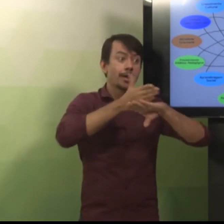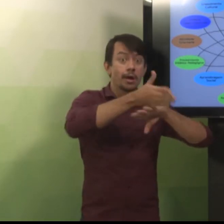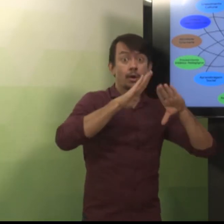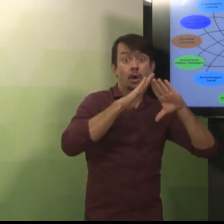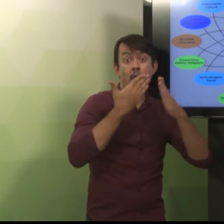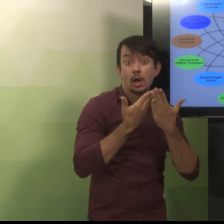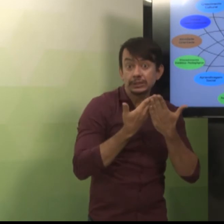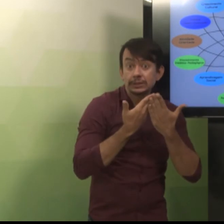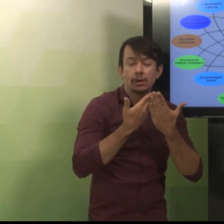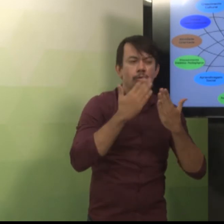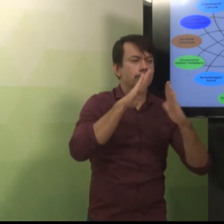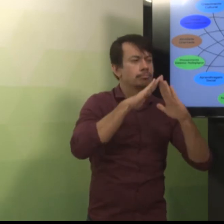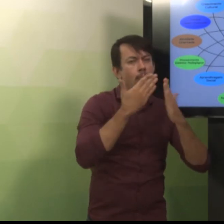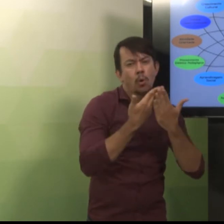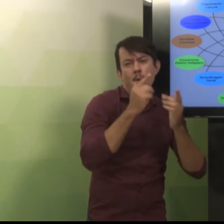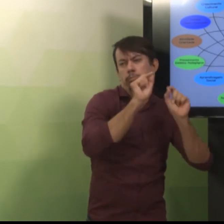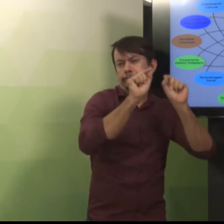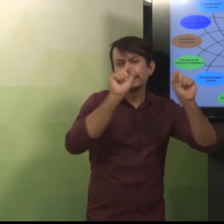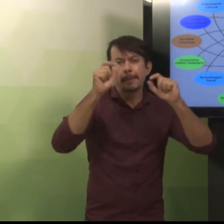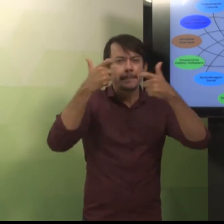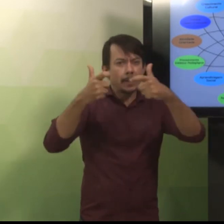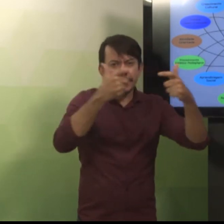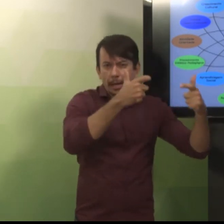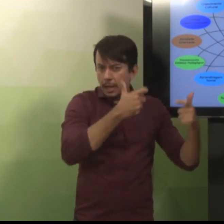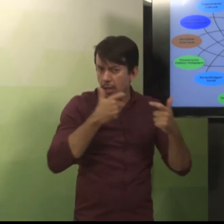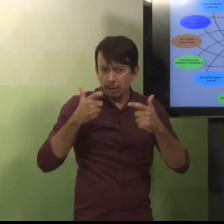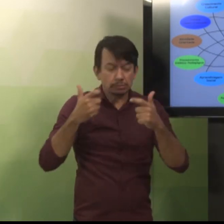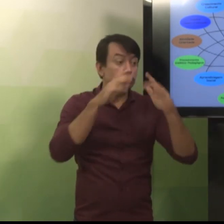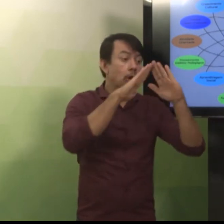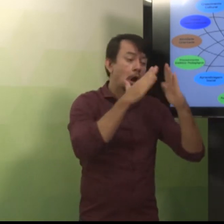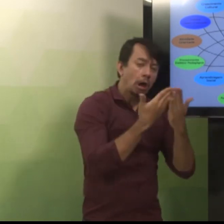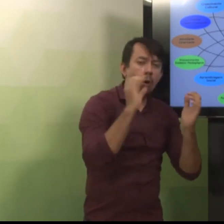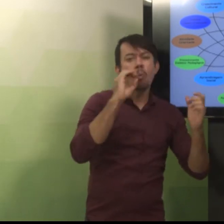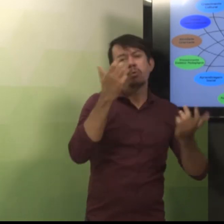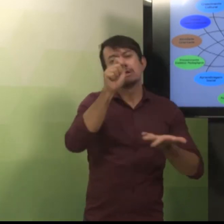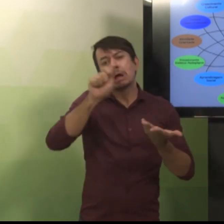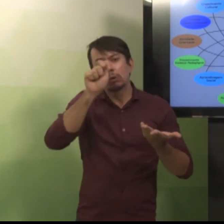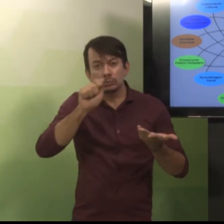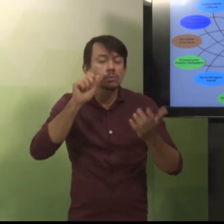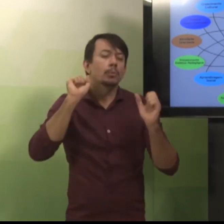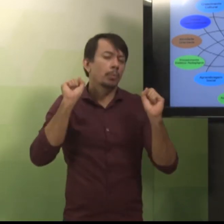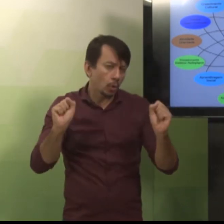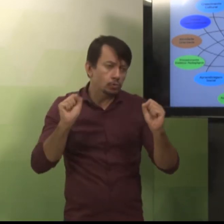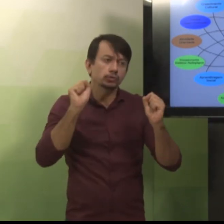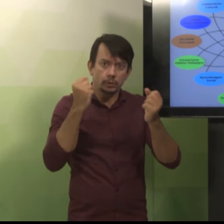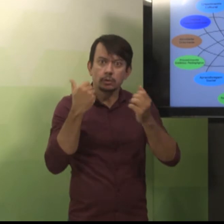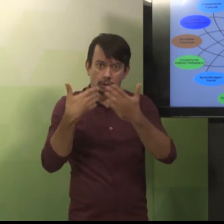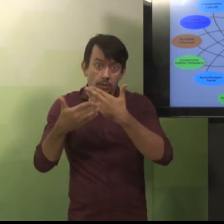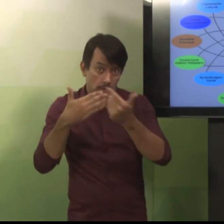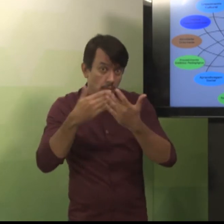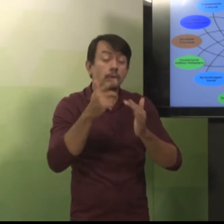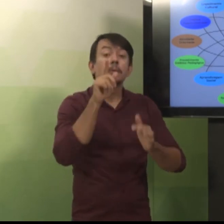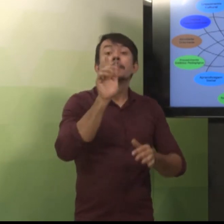que antes vocês conheçam os espaços escolares ou associações.